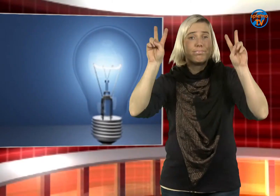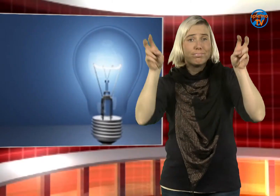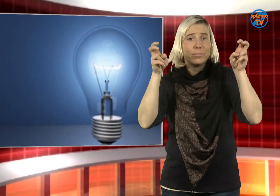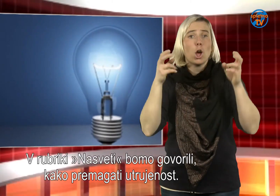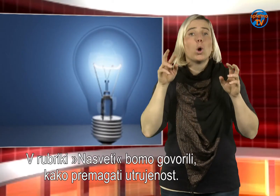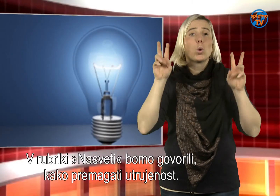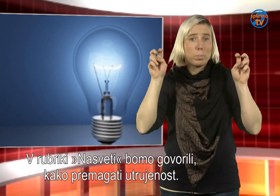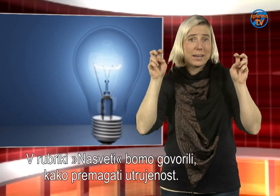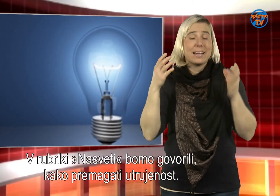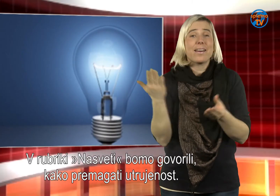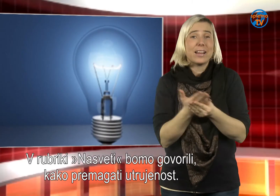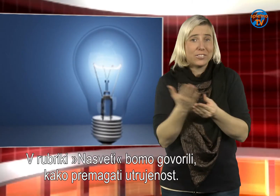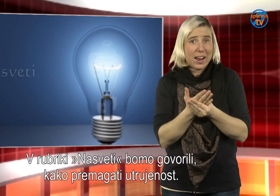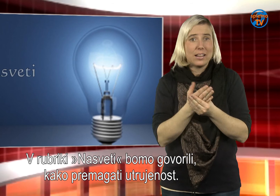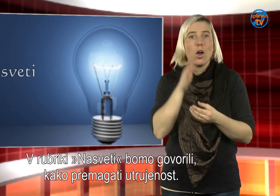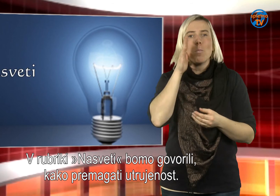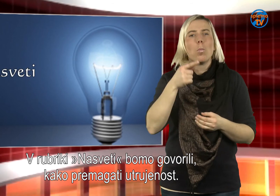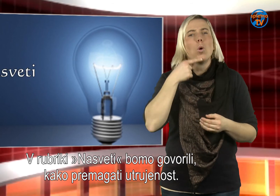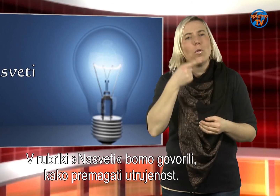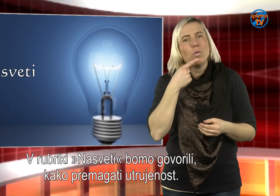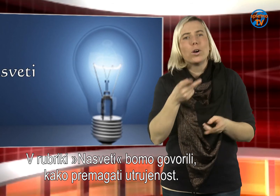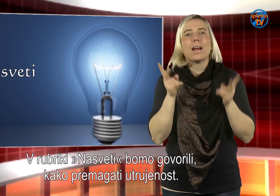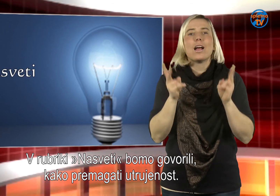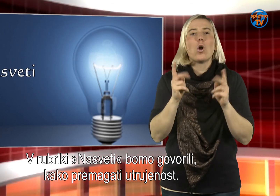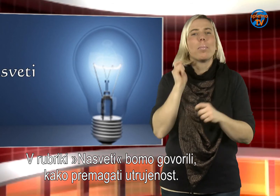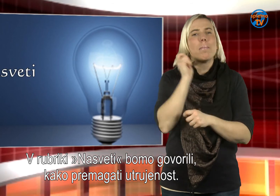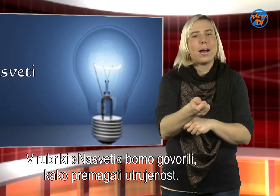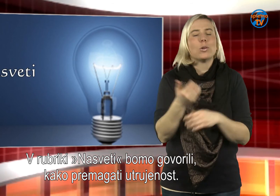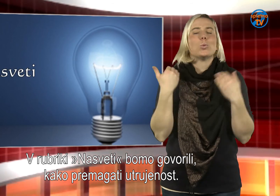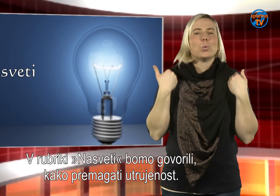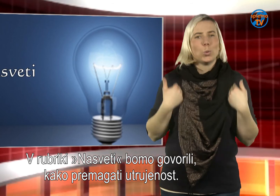V rubriki Nasveti bomo govorili, kako premagati utrujenost.